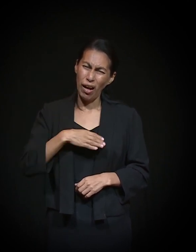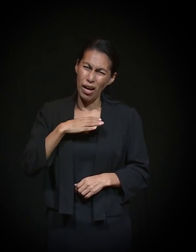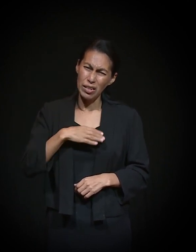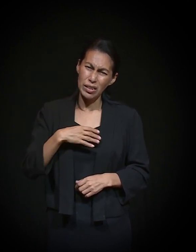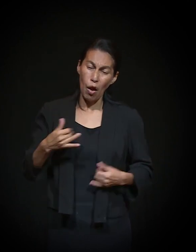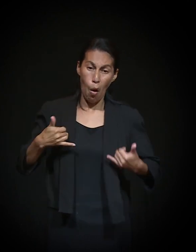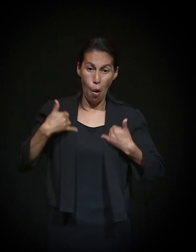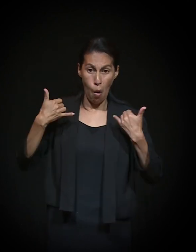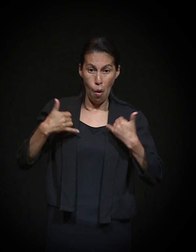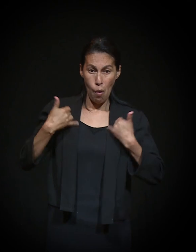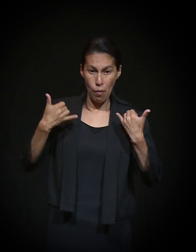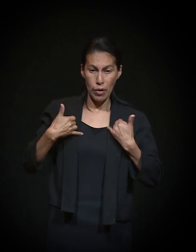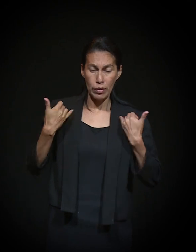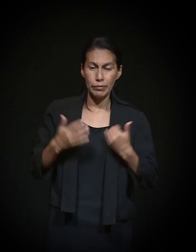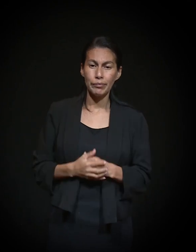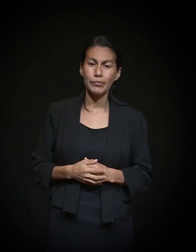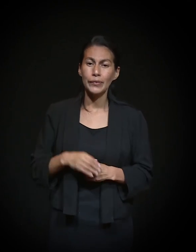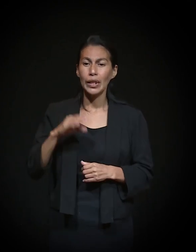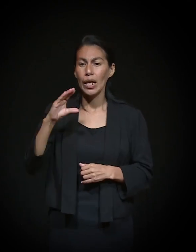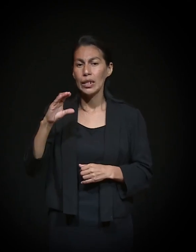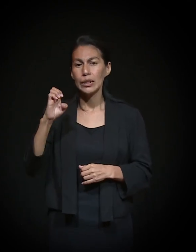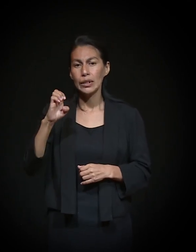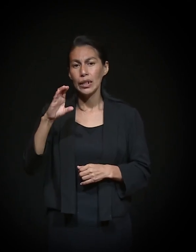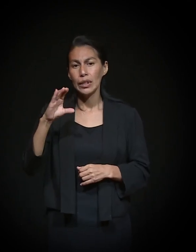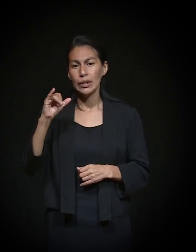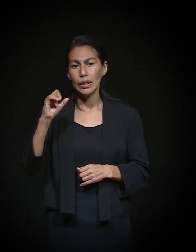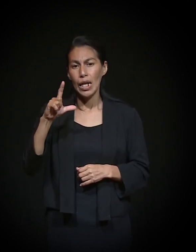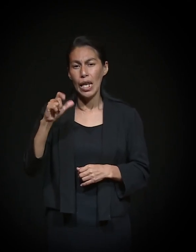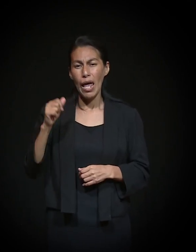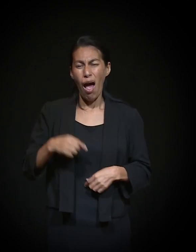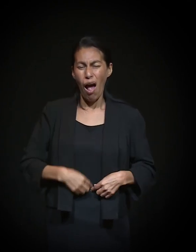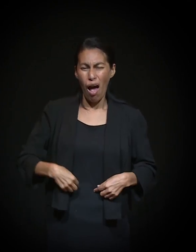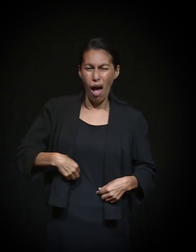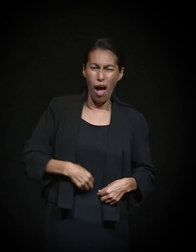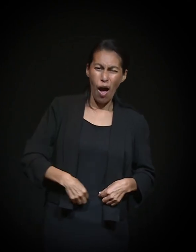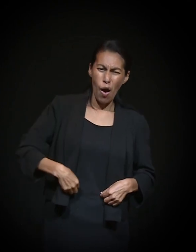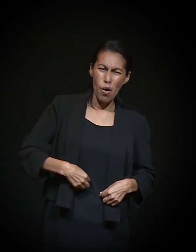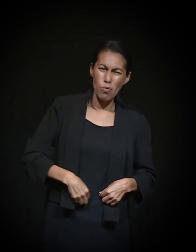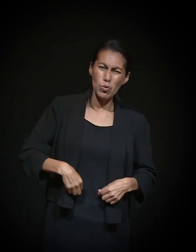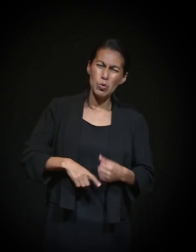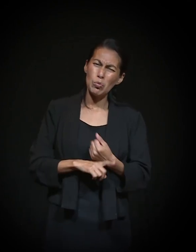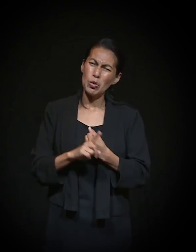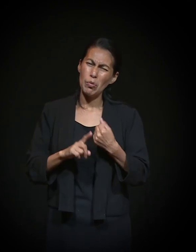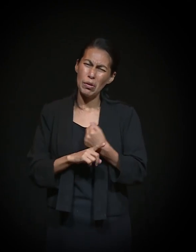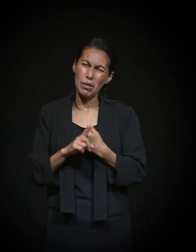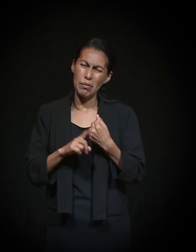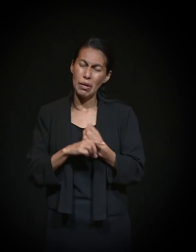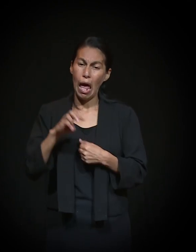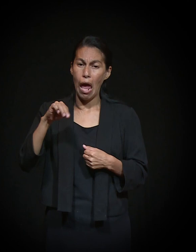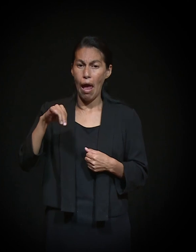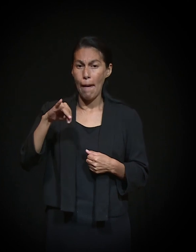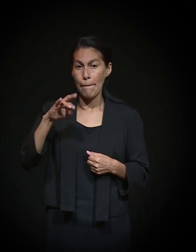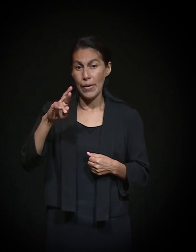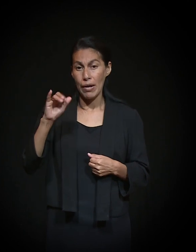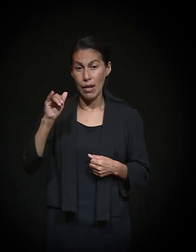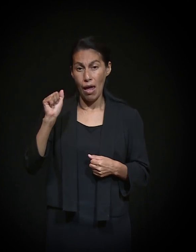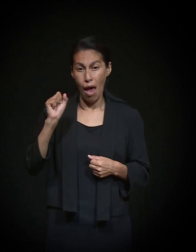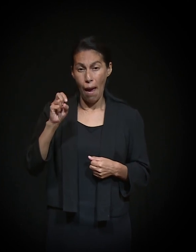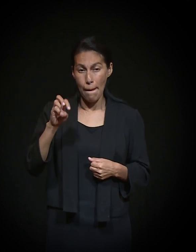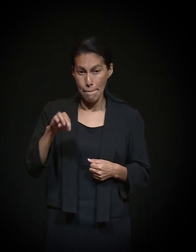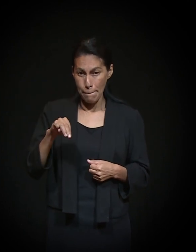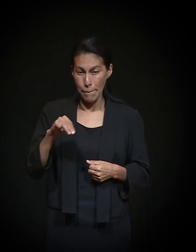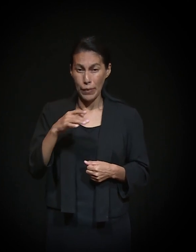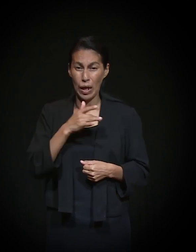Bates, ella tiene problemas con su intestino. Y por Miriam López García, que tiene problemas cardíacos.